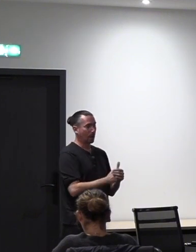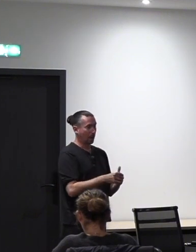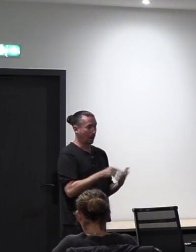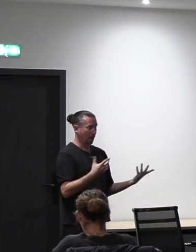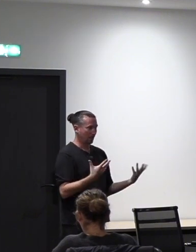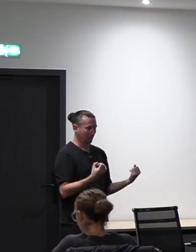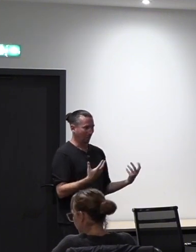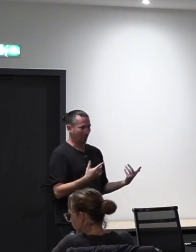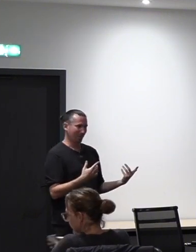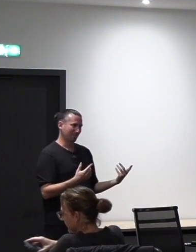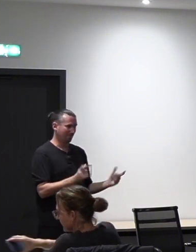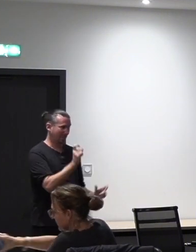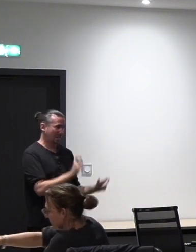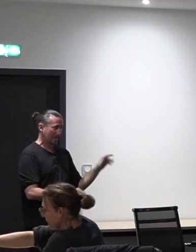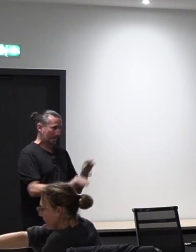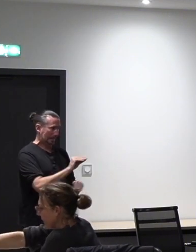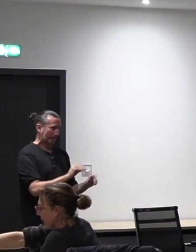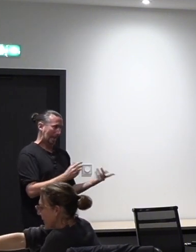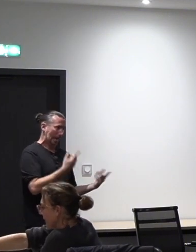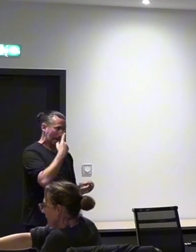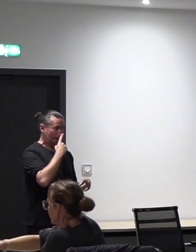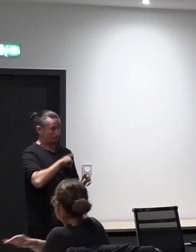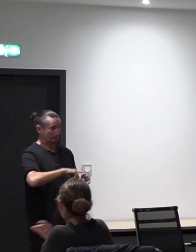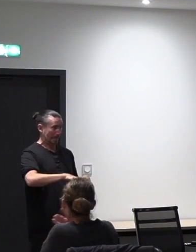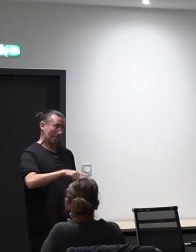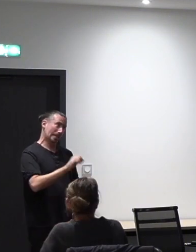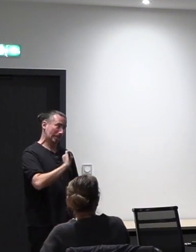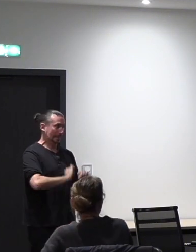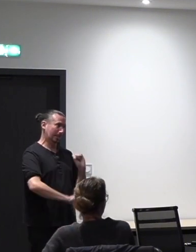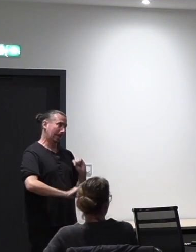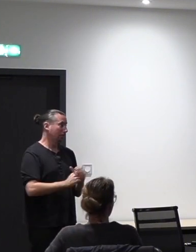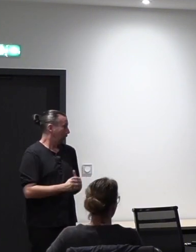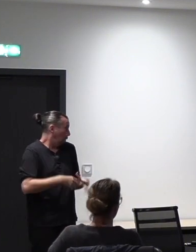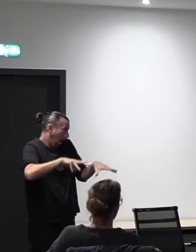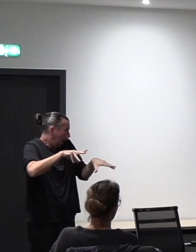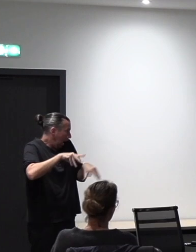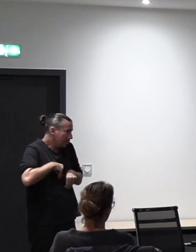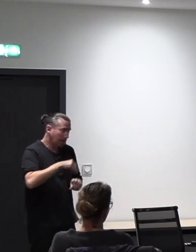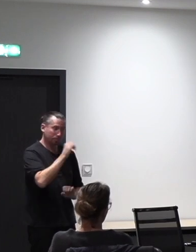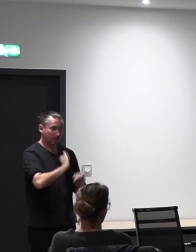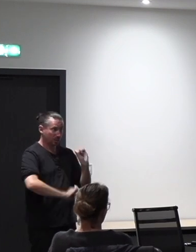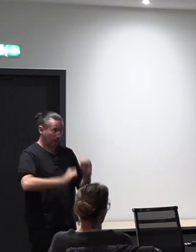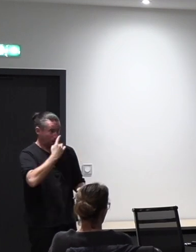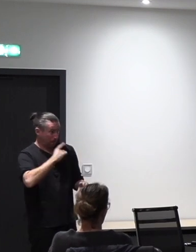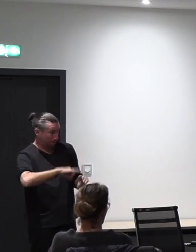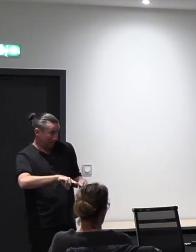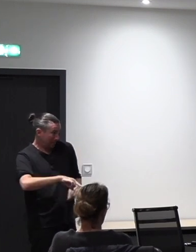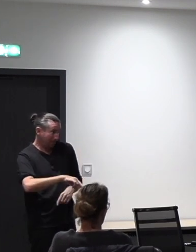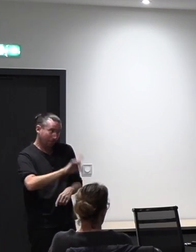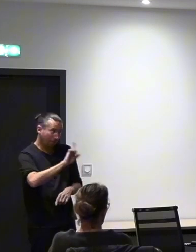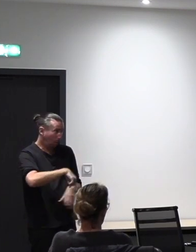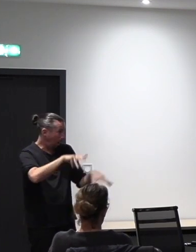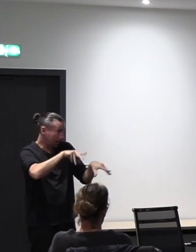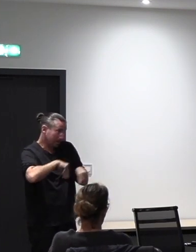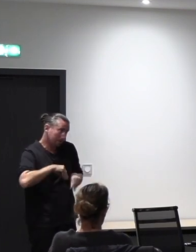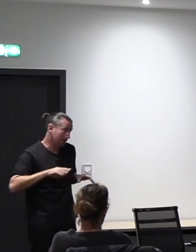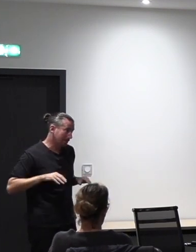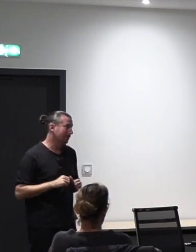nous dérange. Ça nous dérange. Ben, il faut apprendre à être dérangé, ce qui est normal, mais à faire quelque chose, à